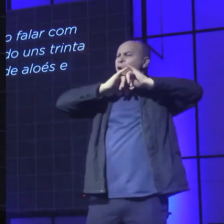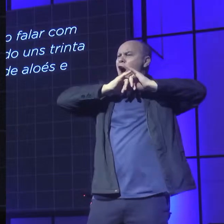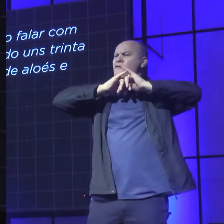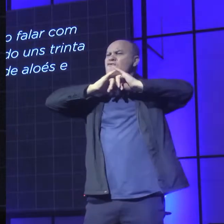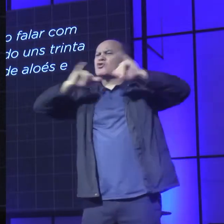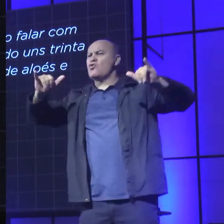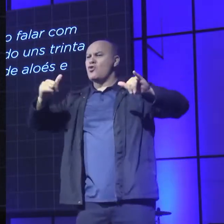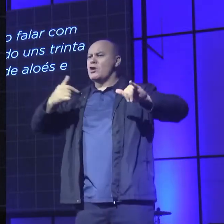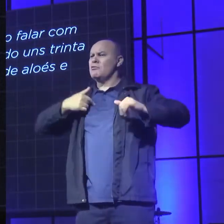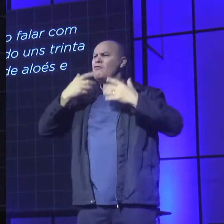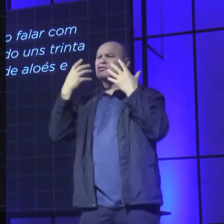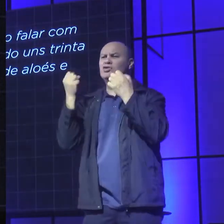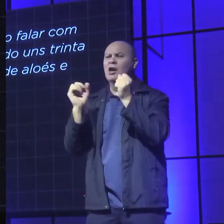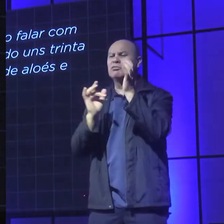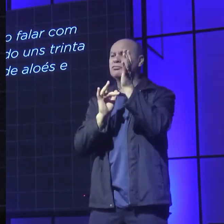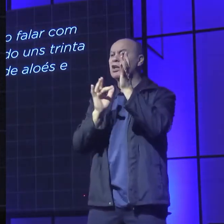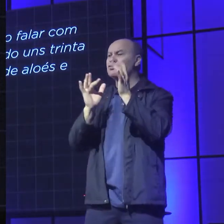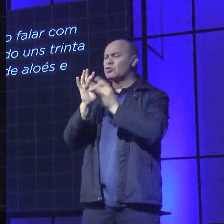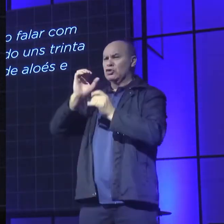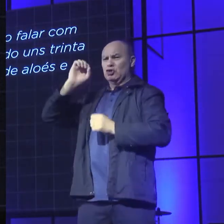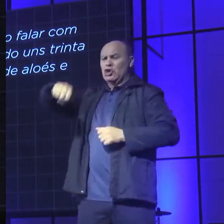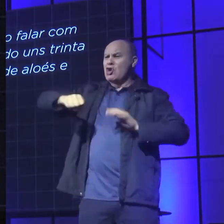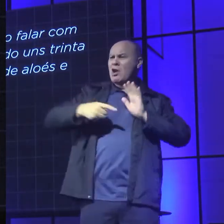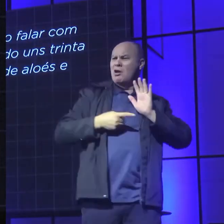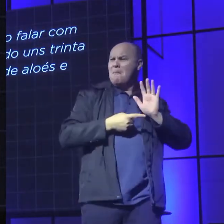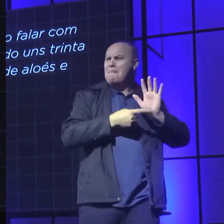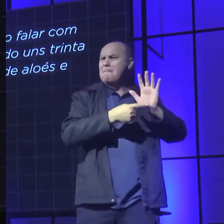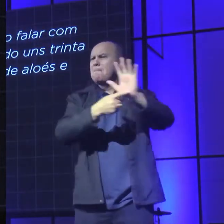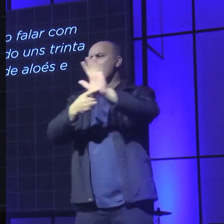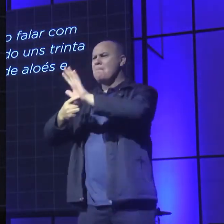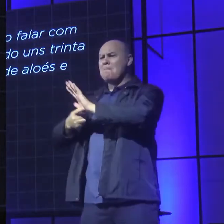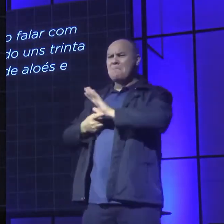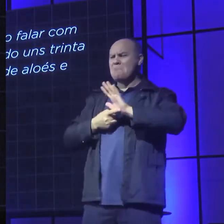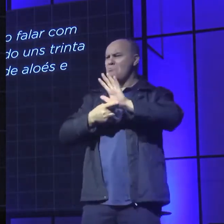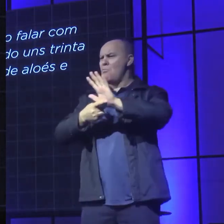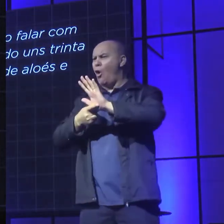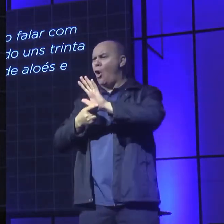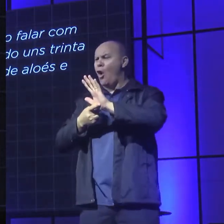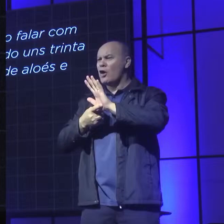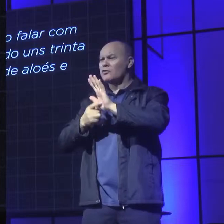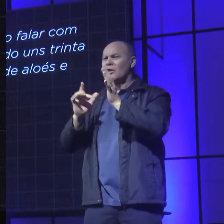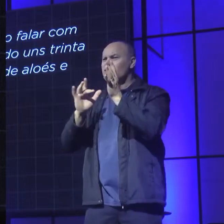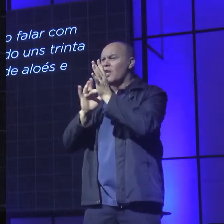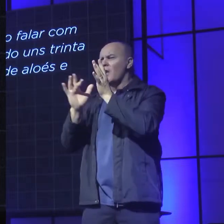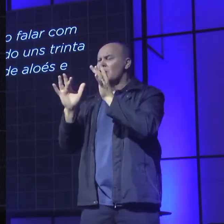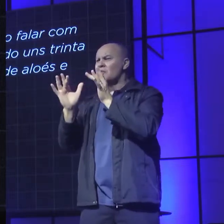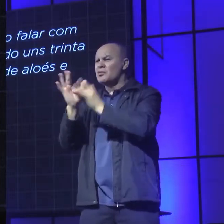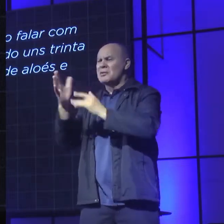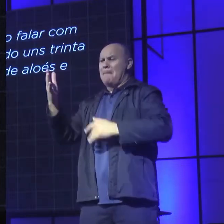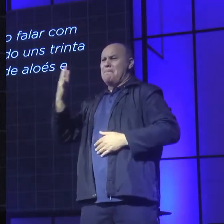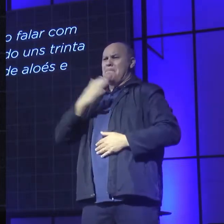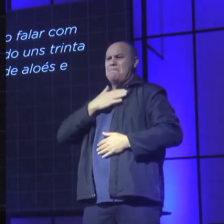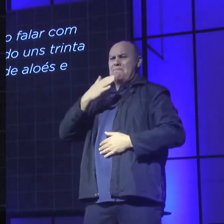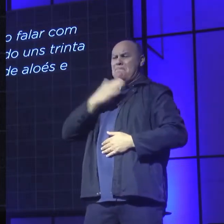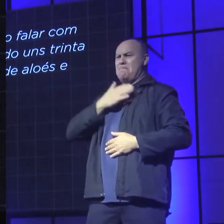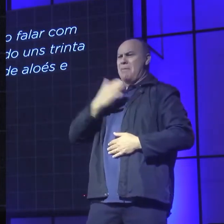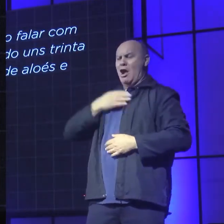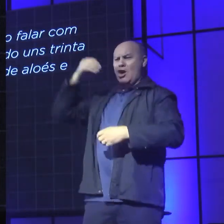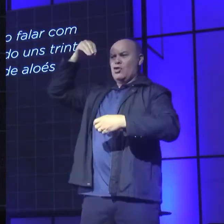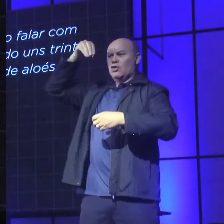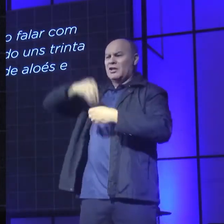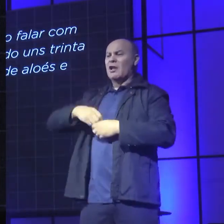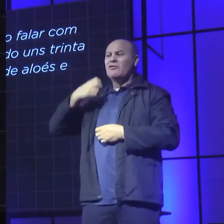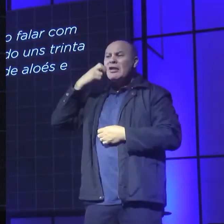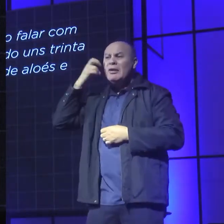entregou tudo o que ele tinha. Ele foi lá e mostrou o quanto ele acreditava, ele valorizava, o quanto aquilo era importante